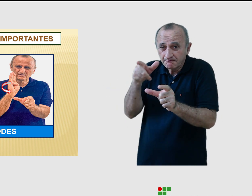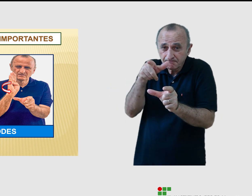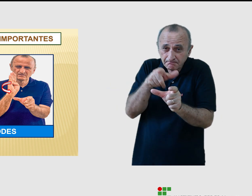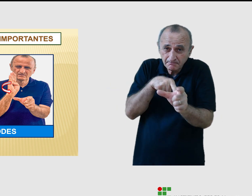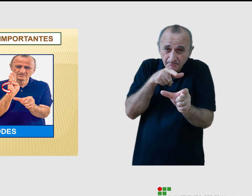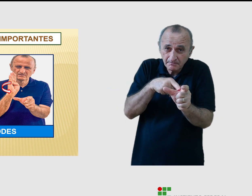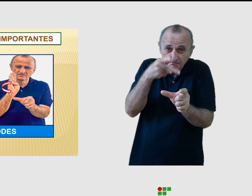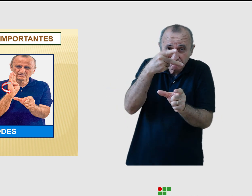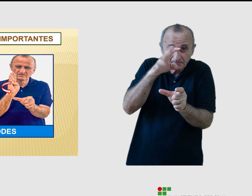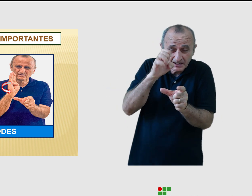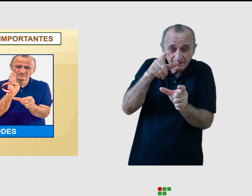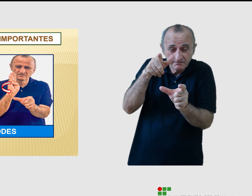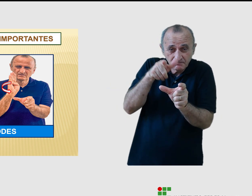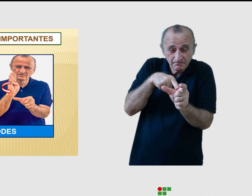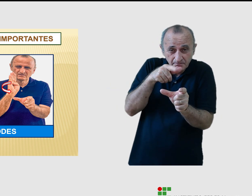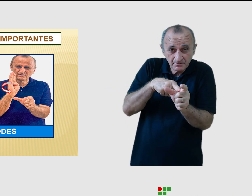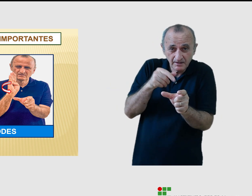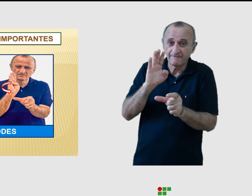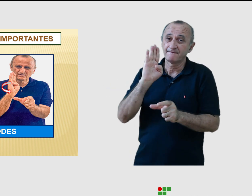O sinal